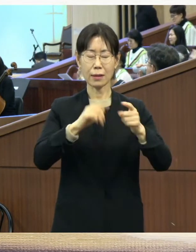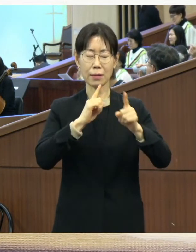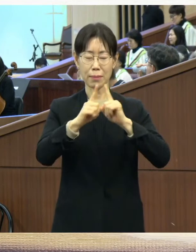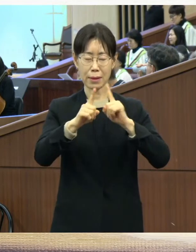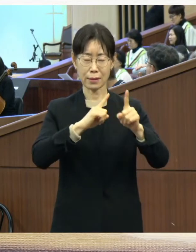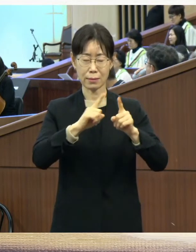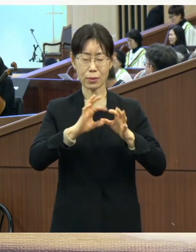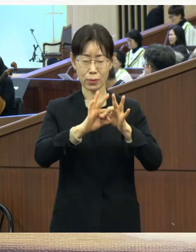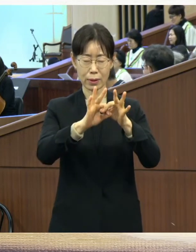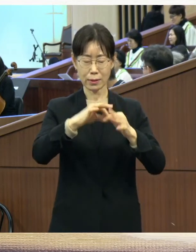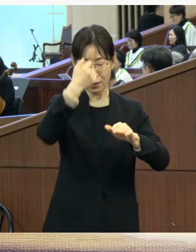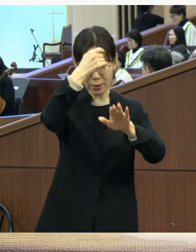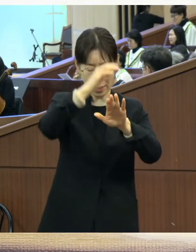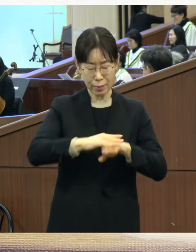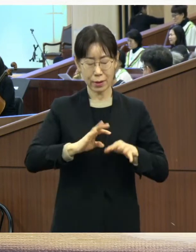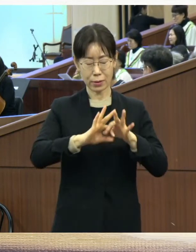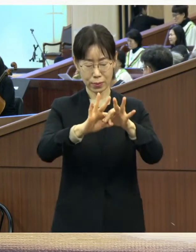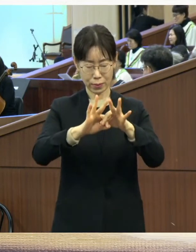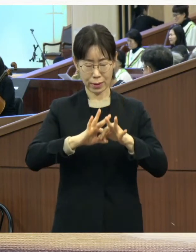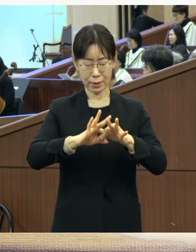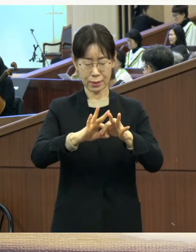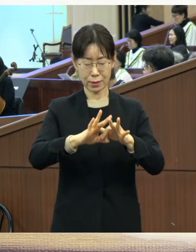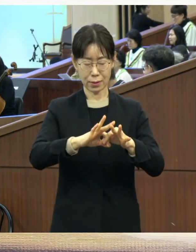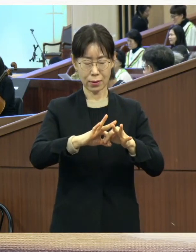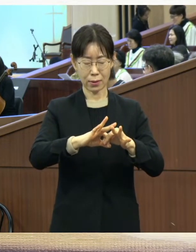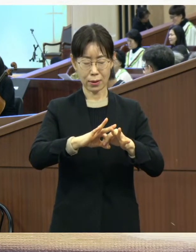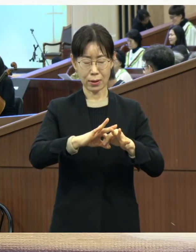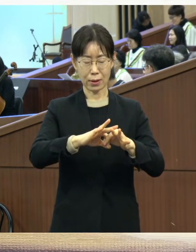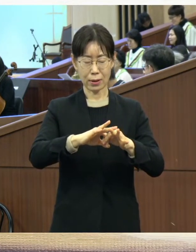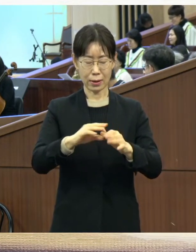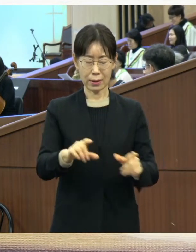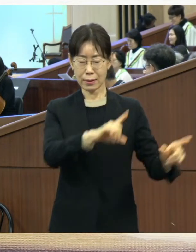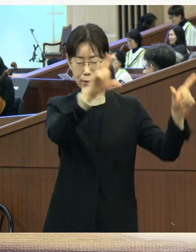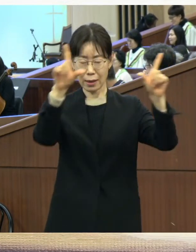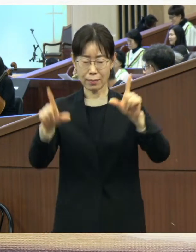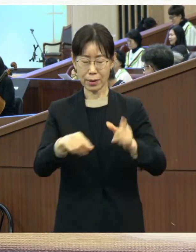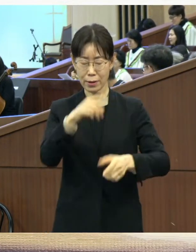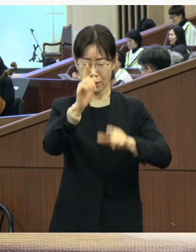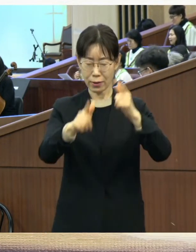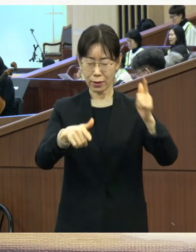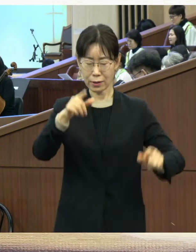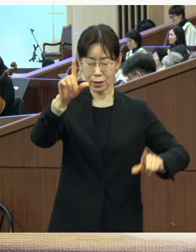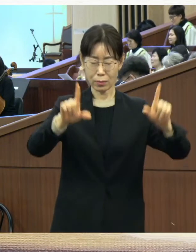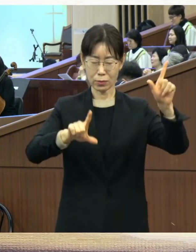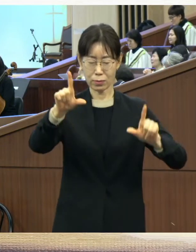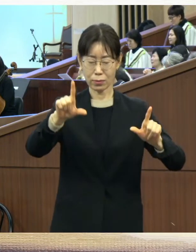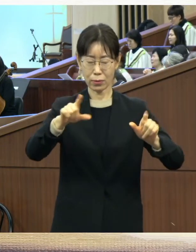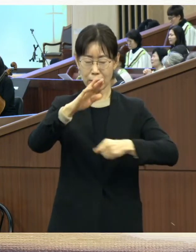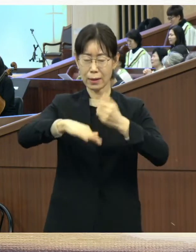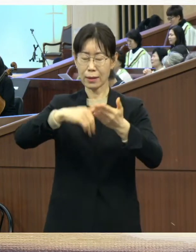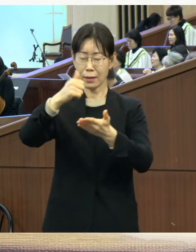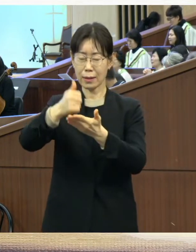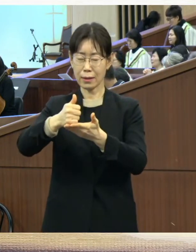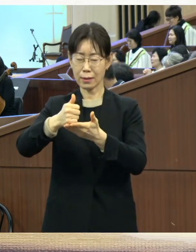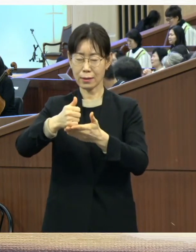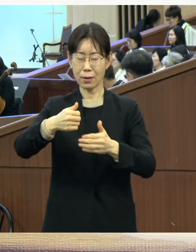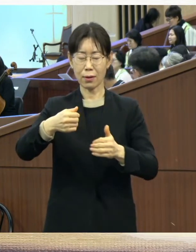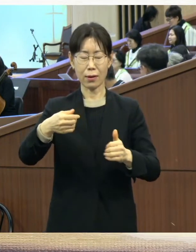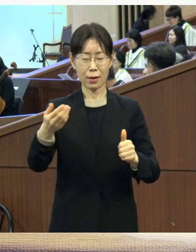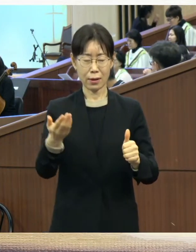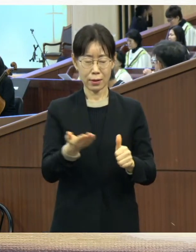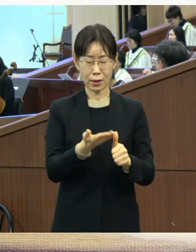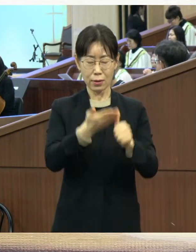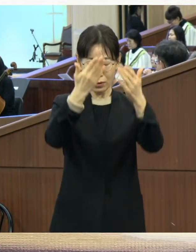예배로 우리의 삶의 다양한 모습으로 우리를 양육하시고 우리를 하나님의